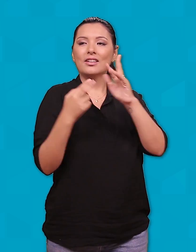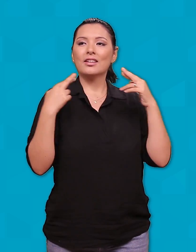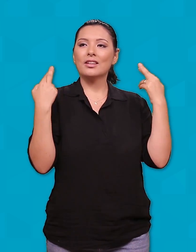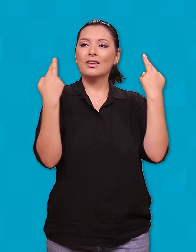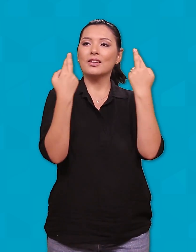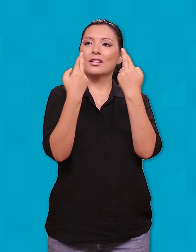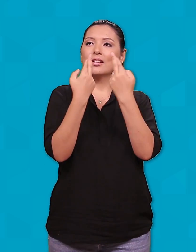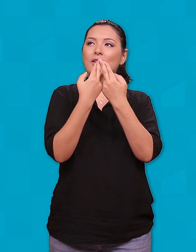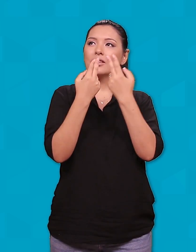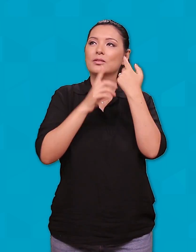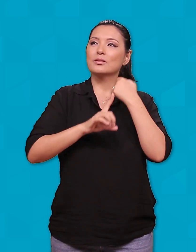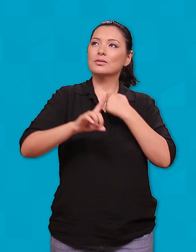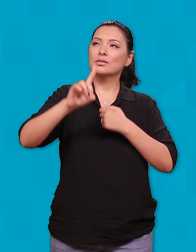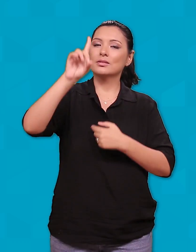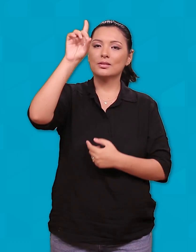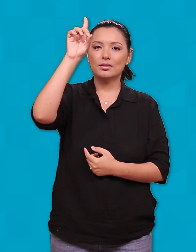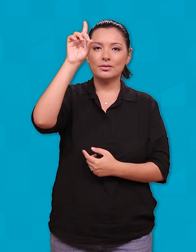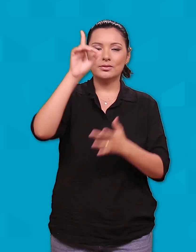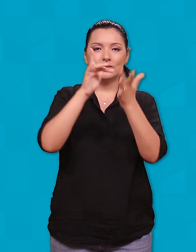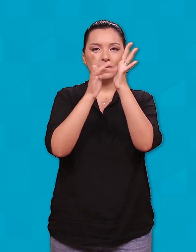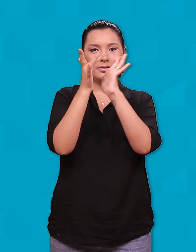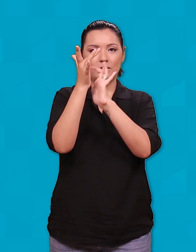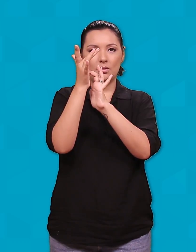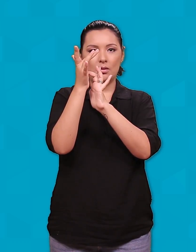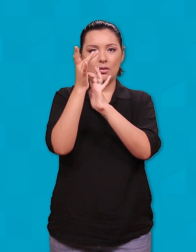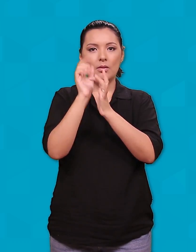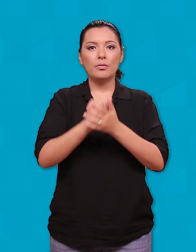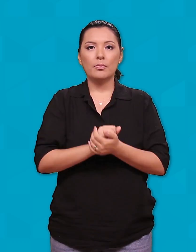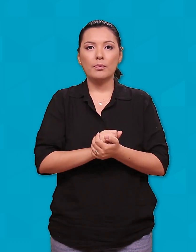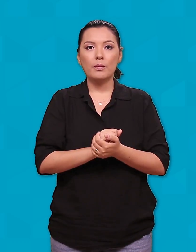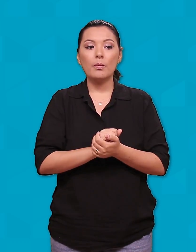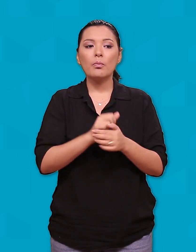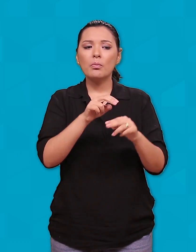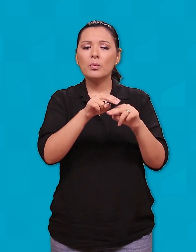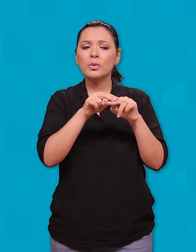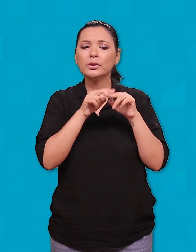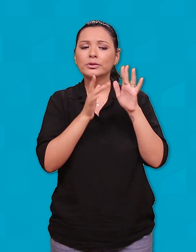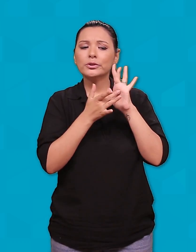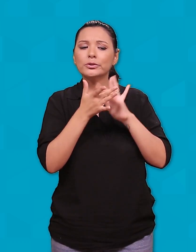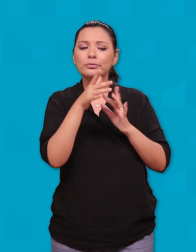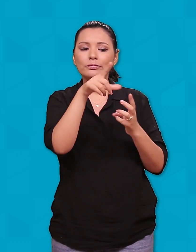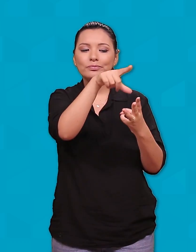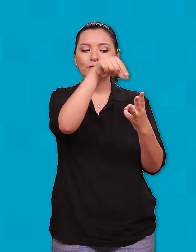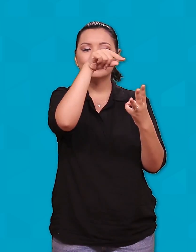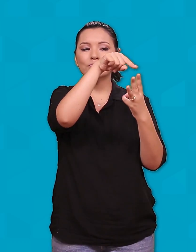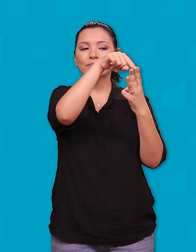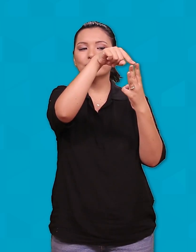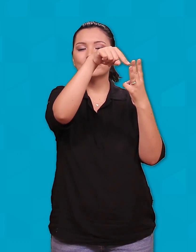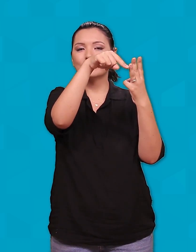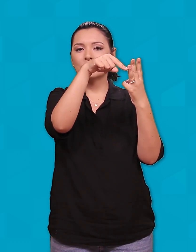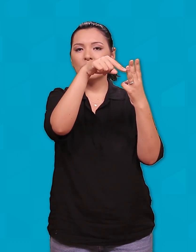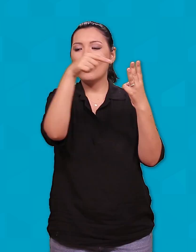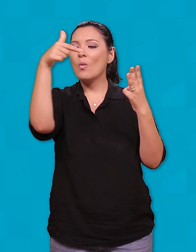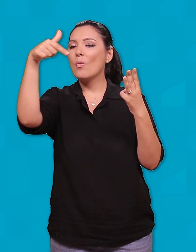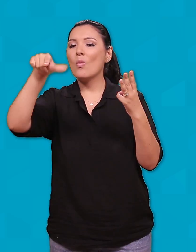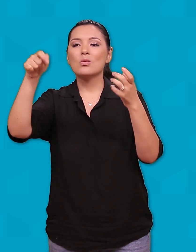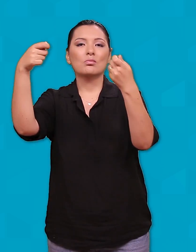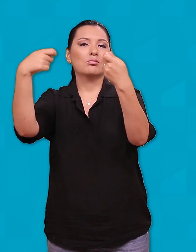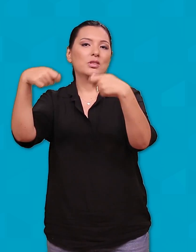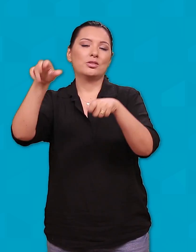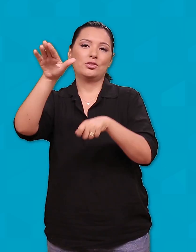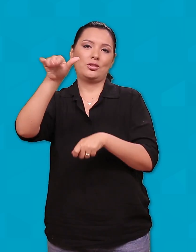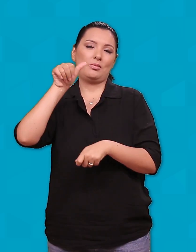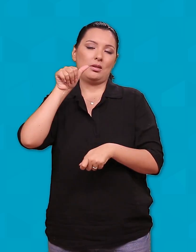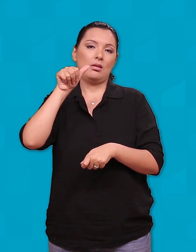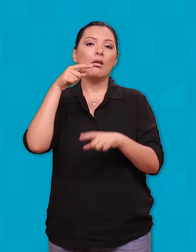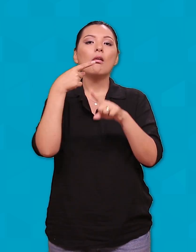reinado de Jesus. Daí a razão pela qual Jesus tenha escolhido estes 3, e não os outros,